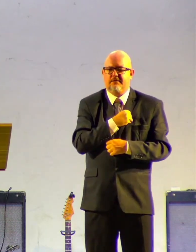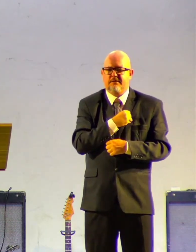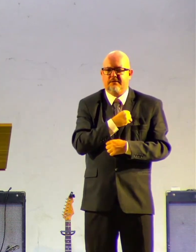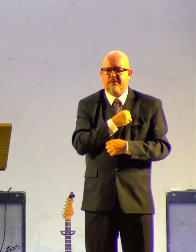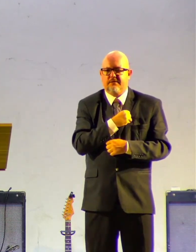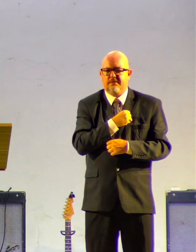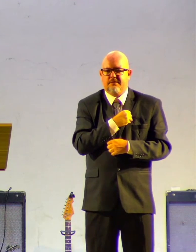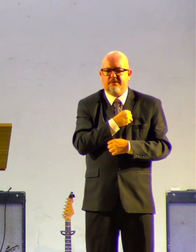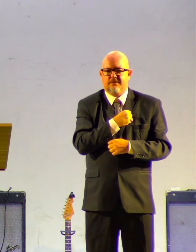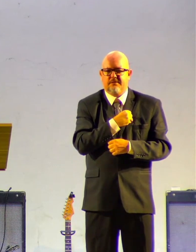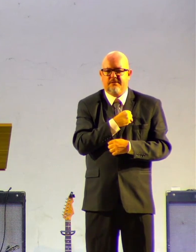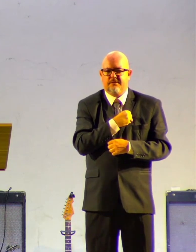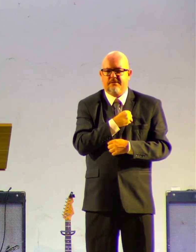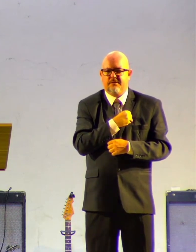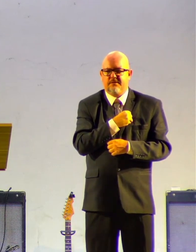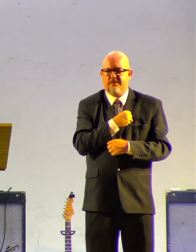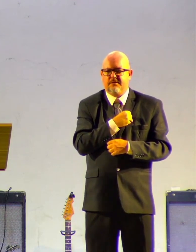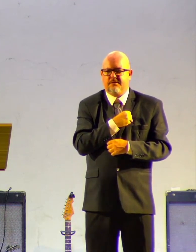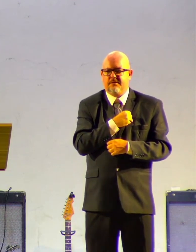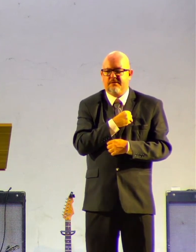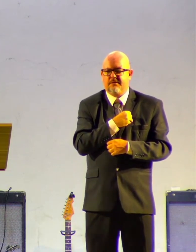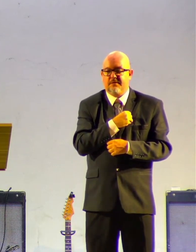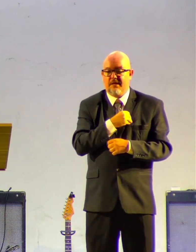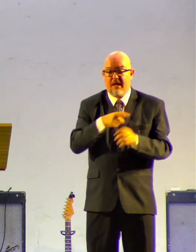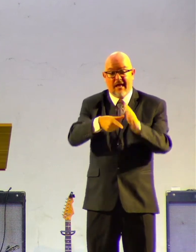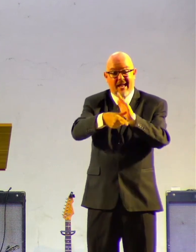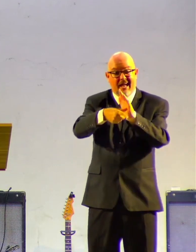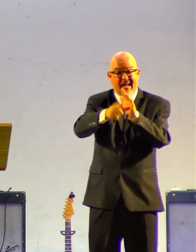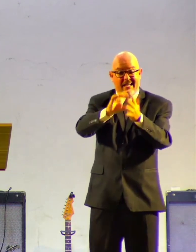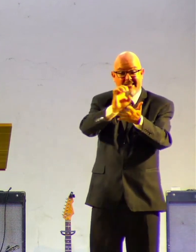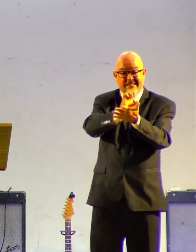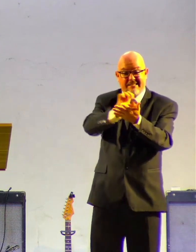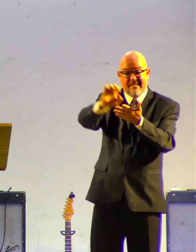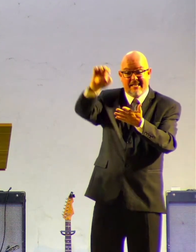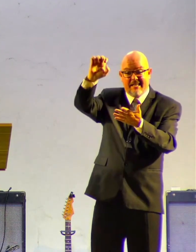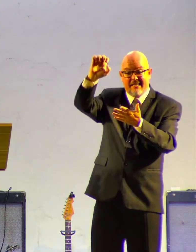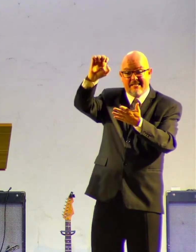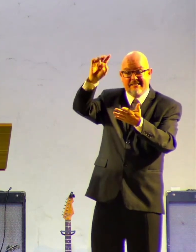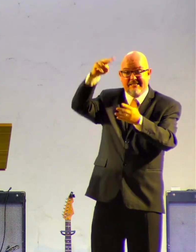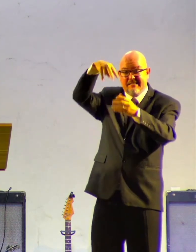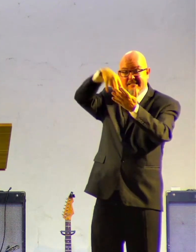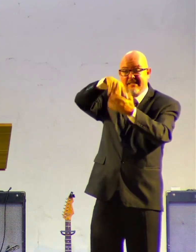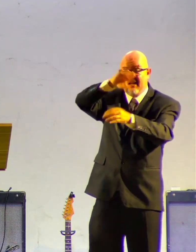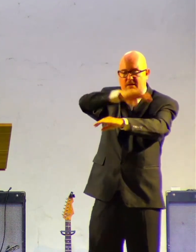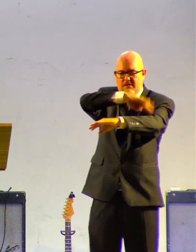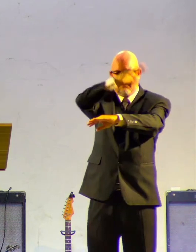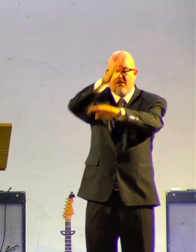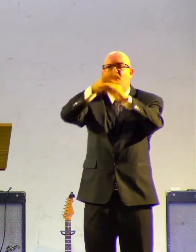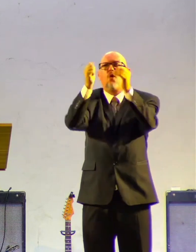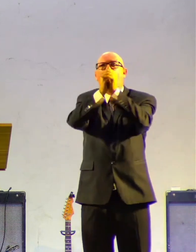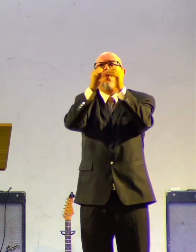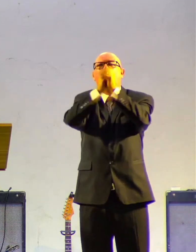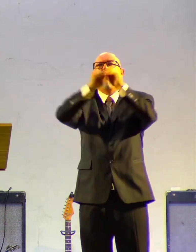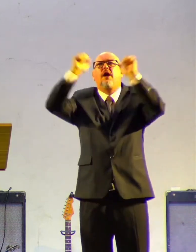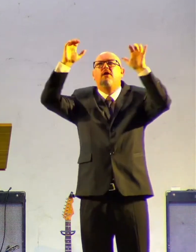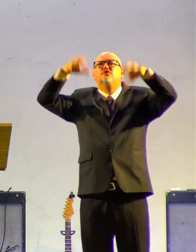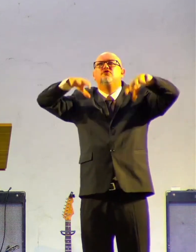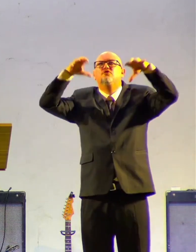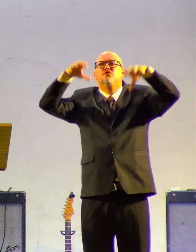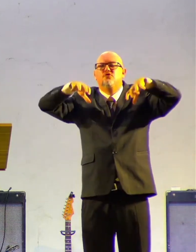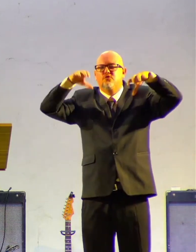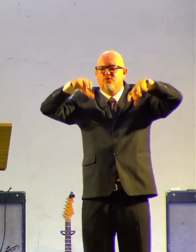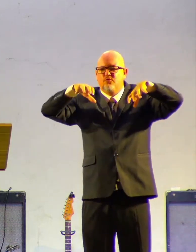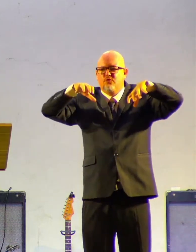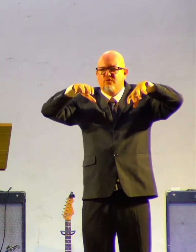Antes de Elias subir para o cume do Carmelo, para orar pelas chuvas.